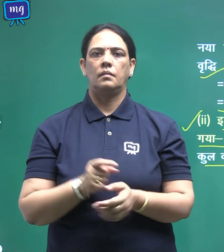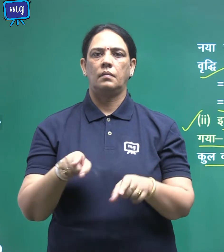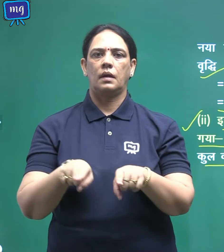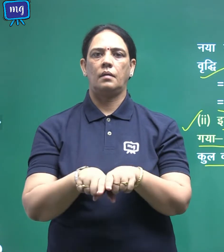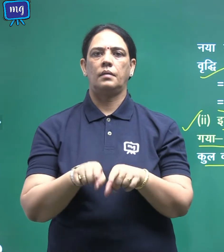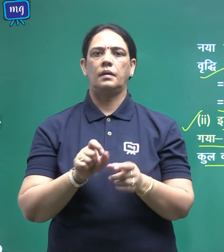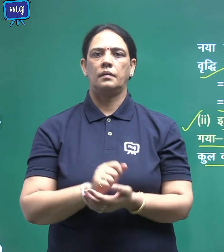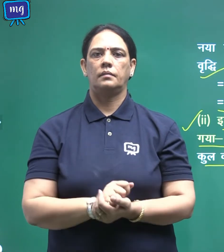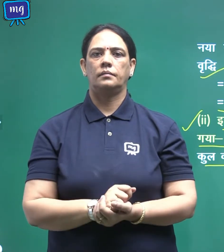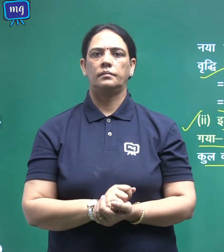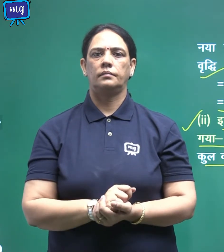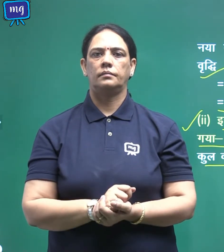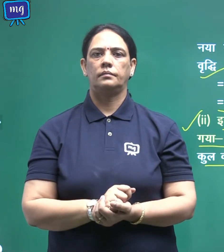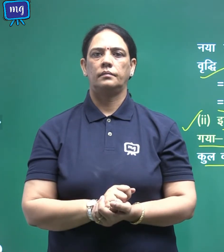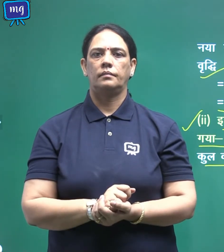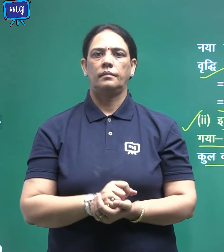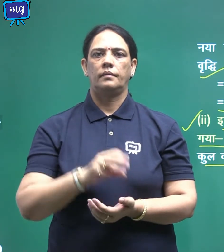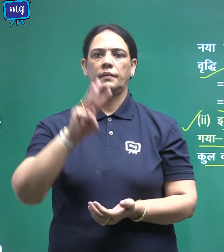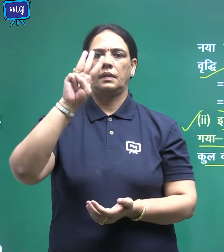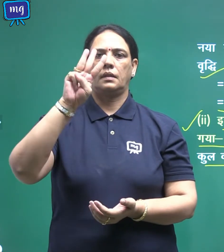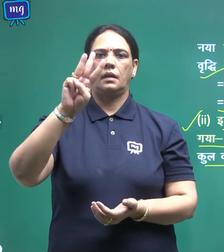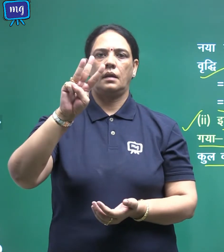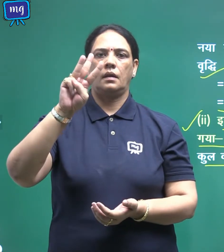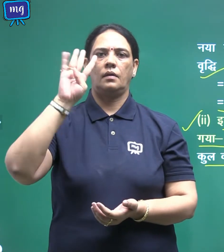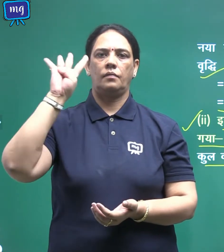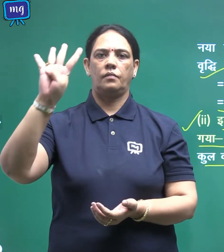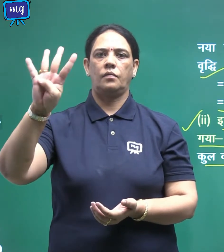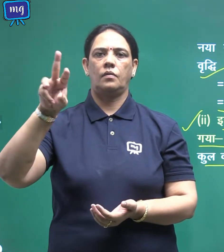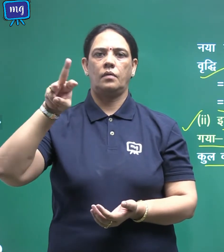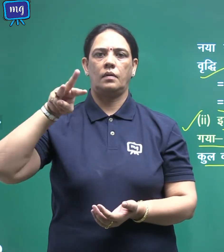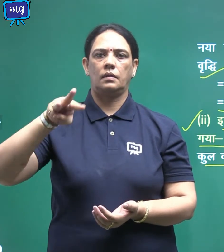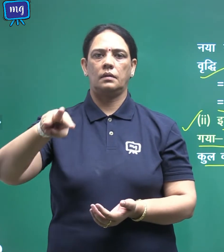बराबर 34,000